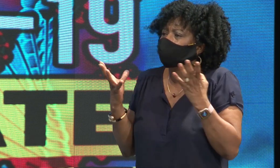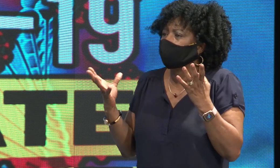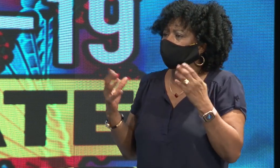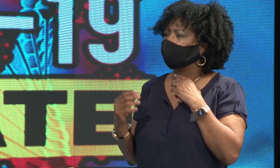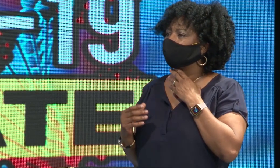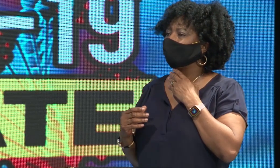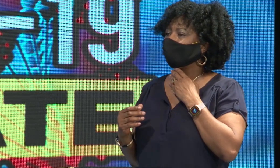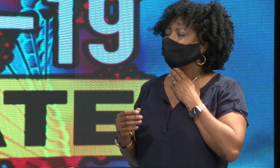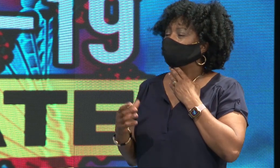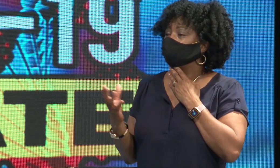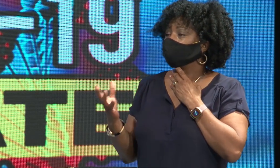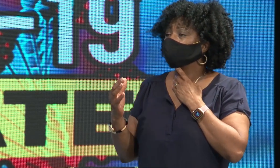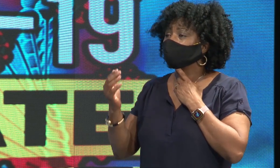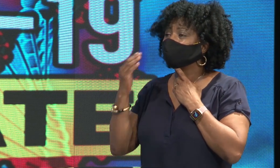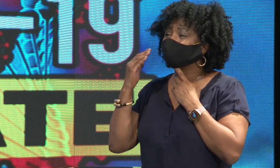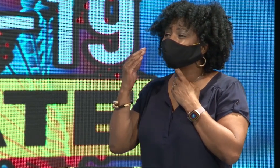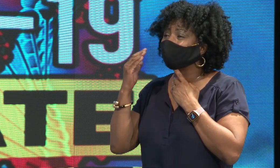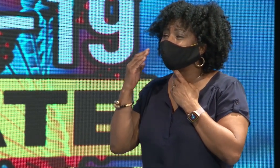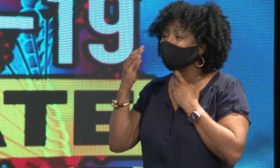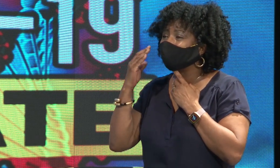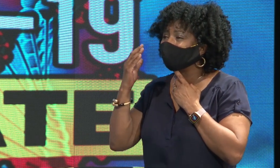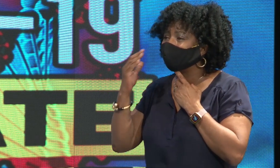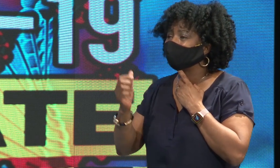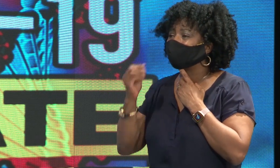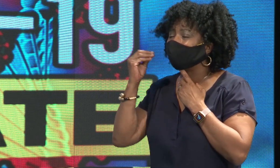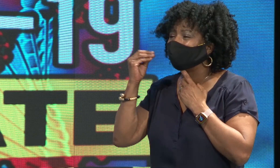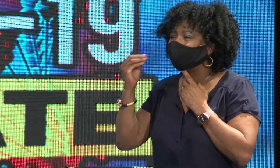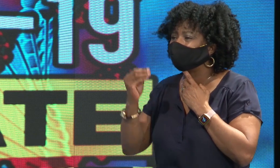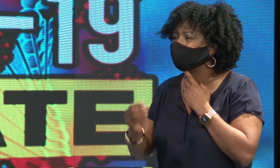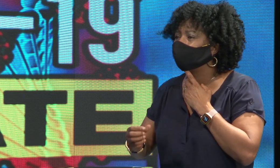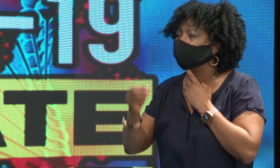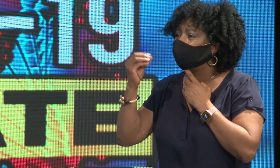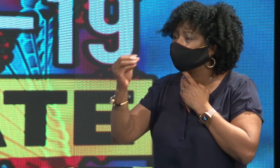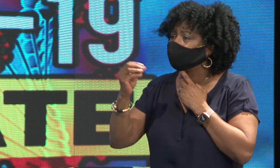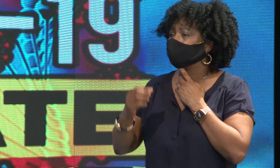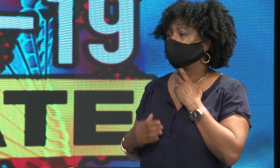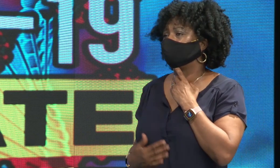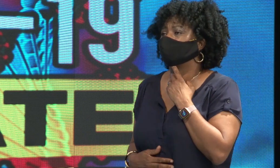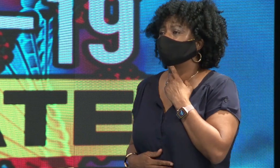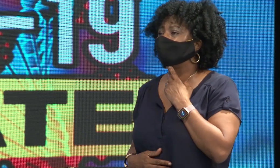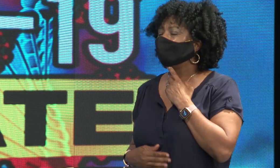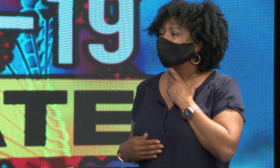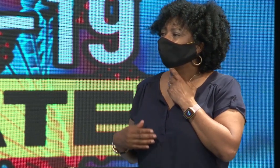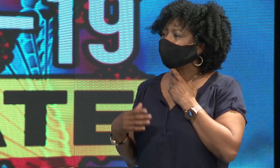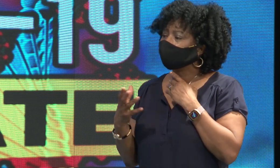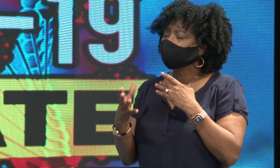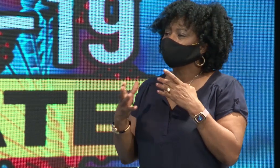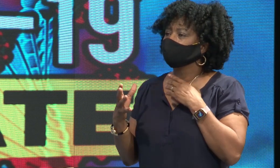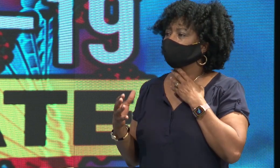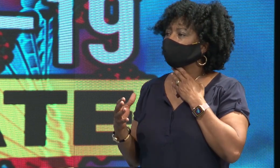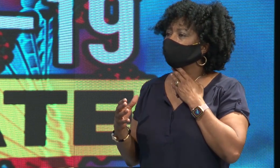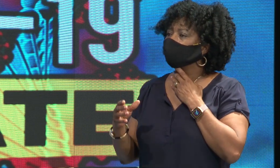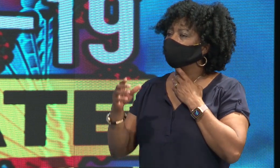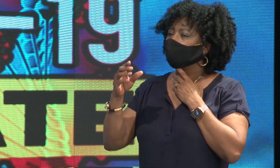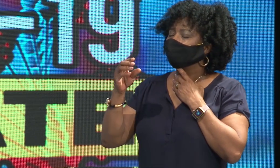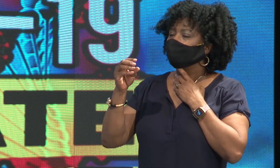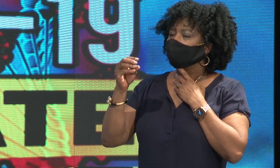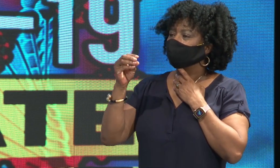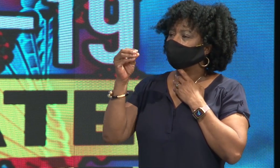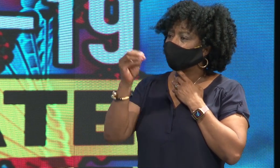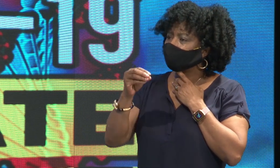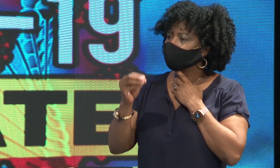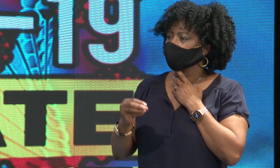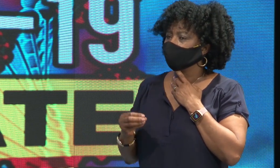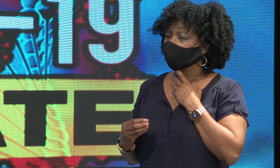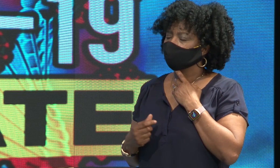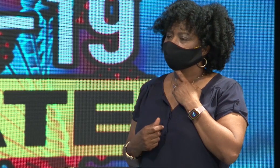zijn we zo koppig? Ja. Mijn moeder zou zeggen, tranga ide, tranga jissi, we luisteren niet. Ja. En dat vind ik verschrikkelijk, want